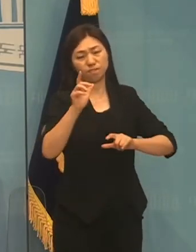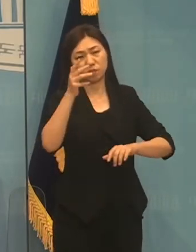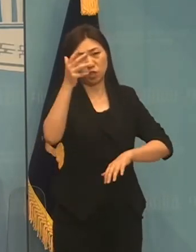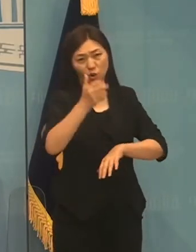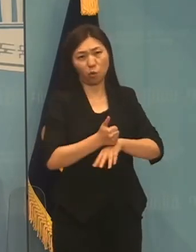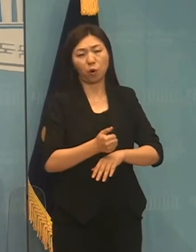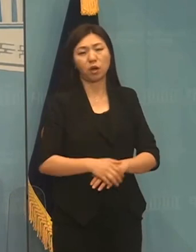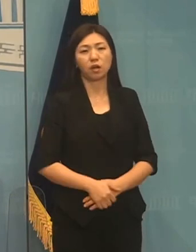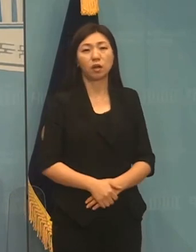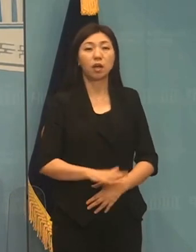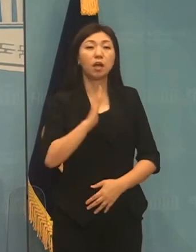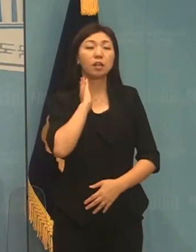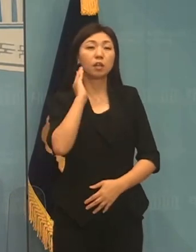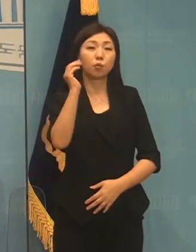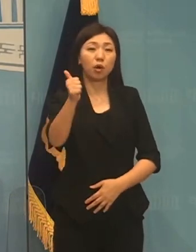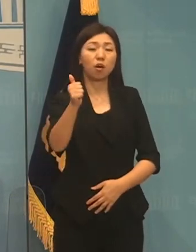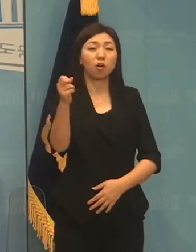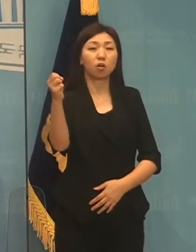대통령과